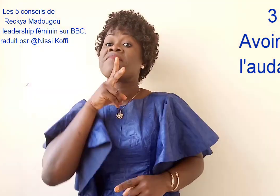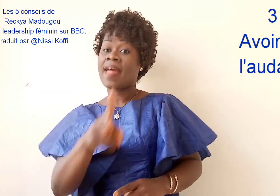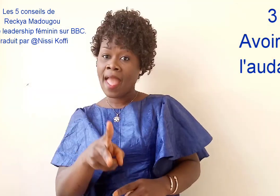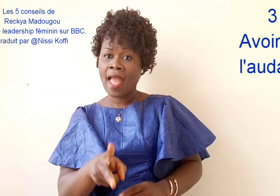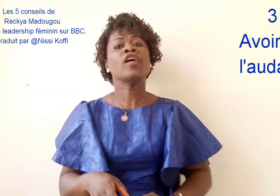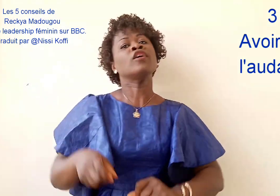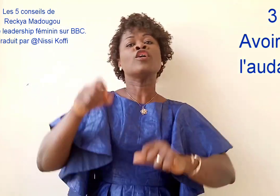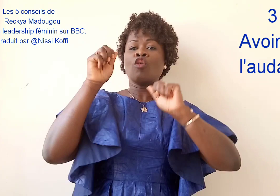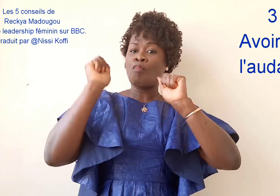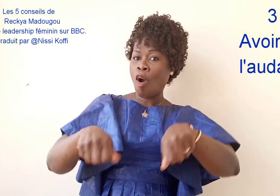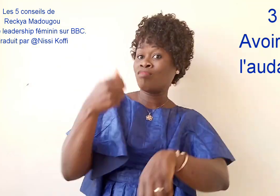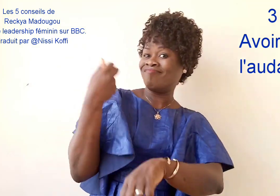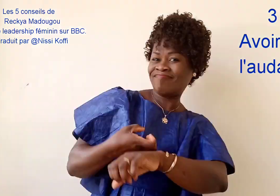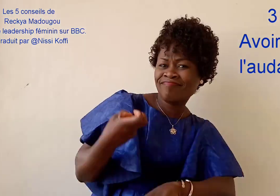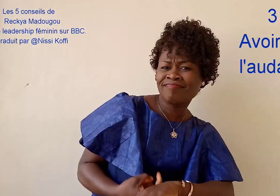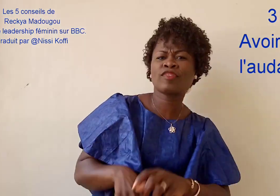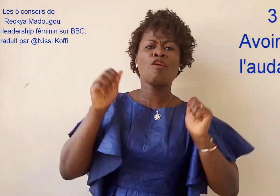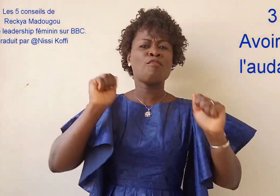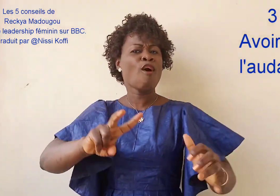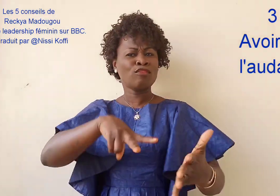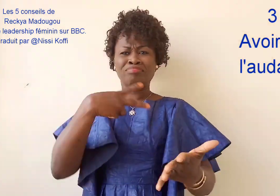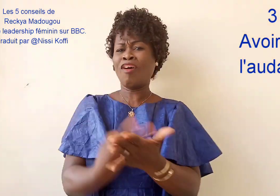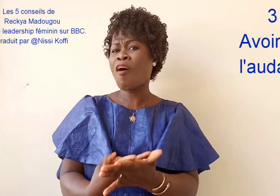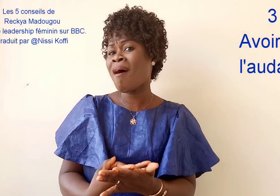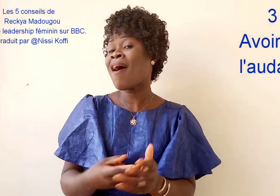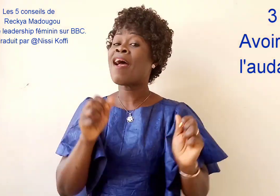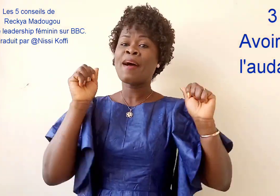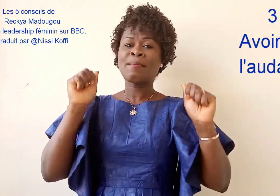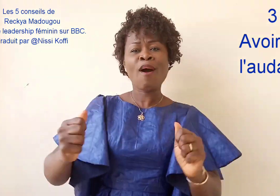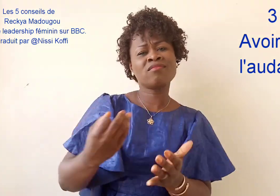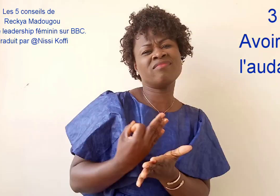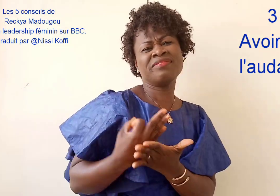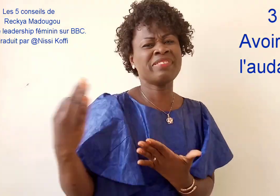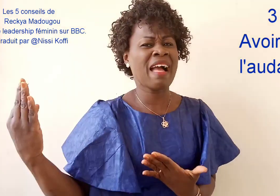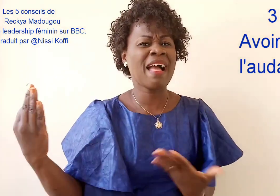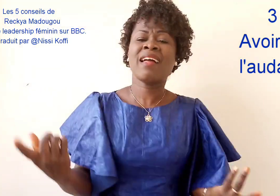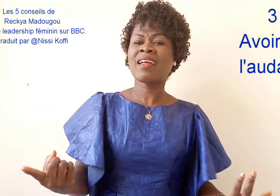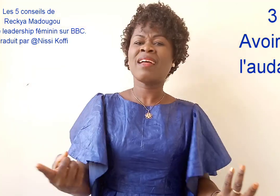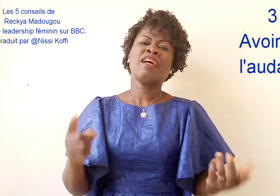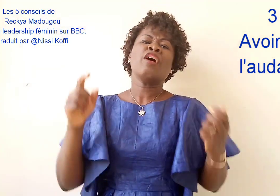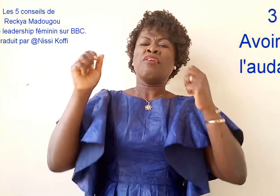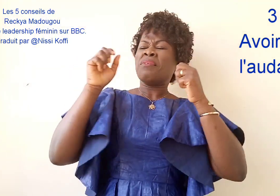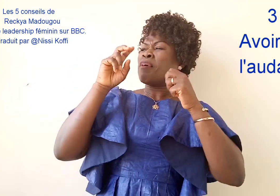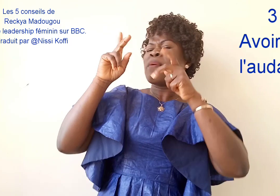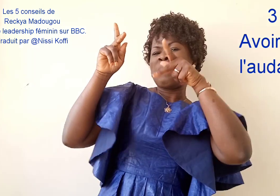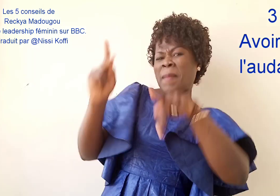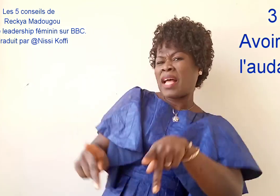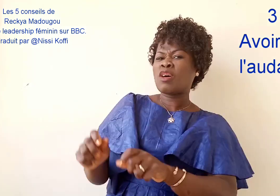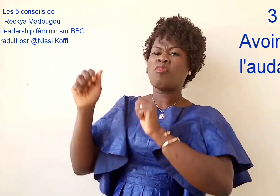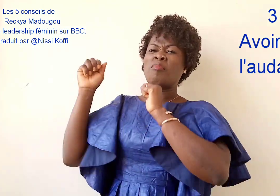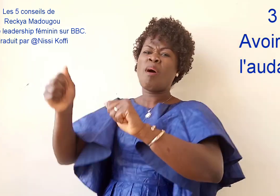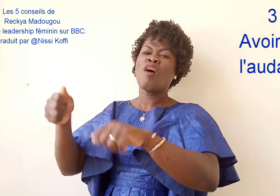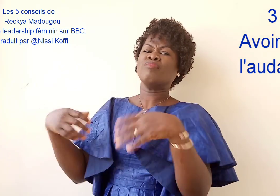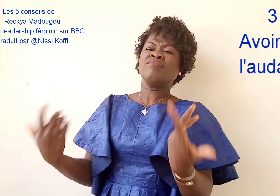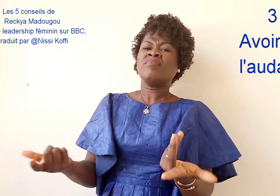processus, je peux tomber, je peux avoir des échecs, je peux avoir des difficultés, je peux recevoir des coups. Mais quand